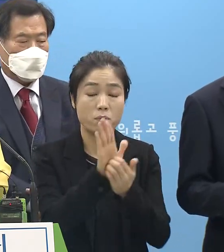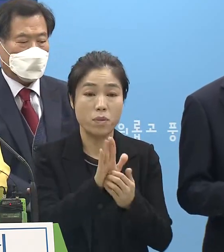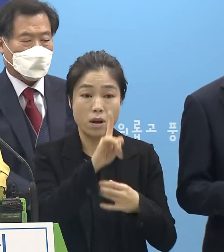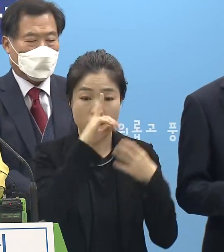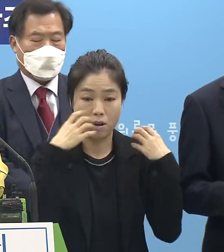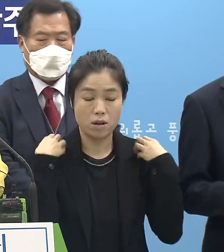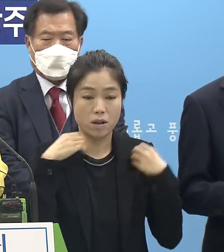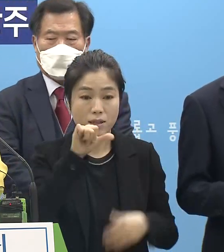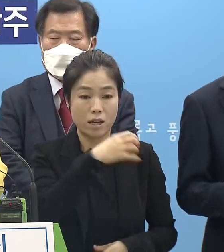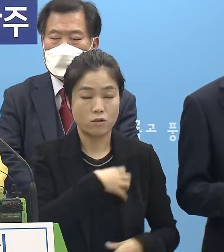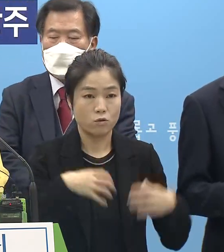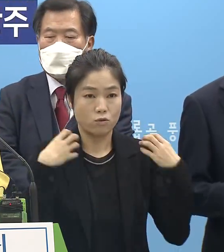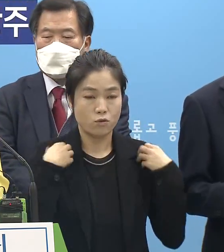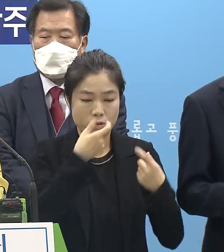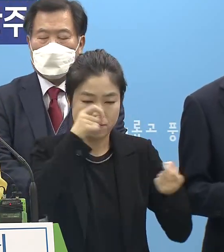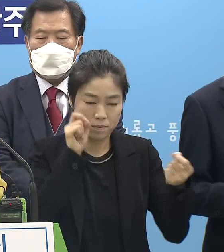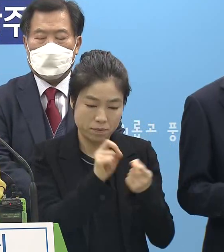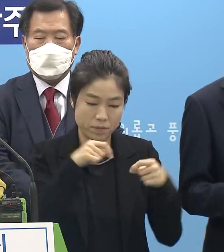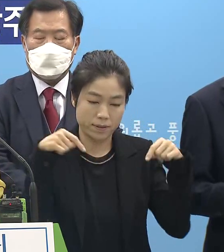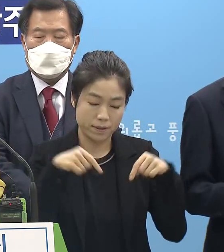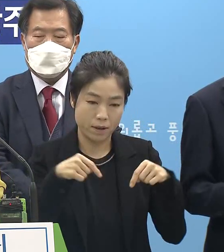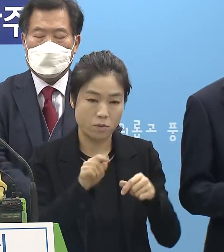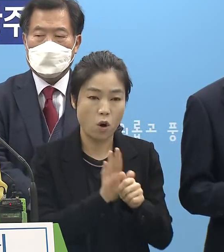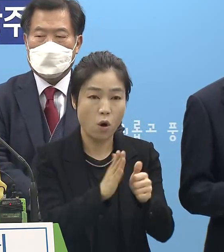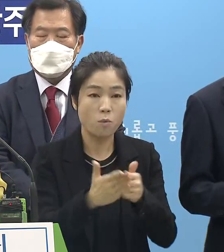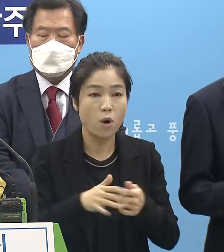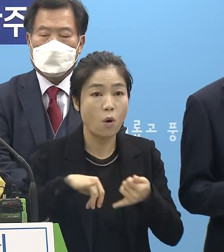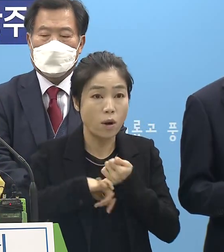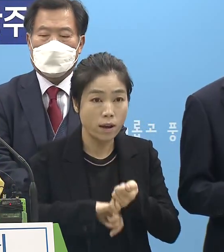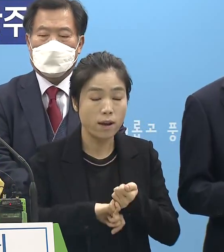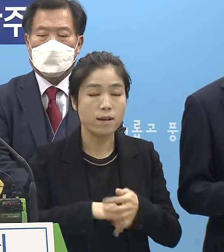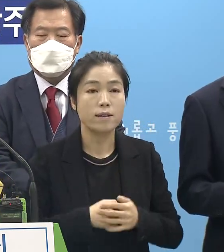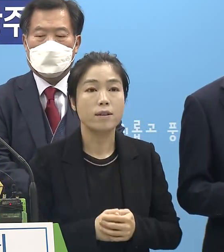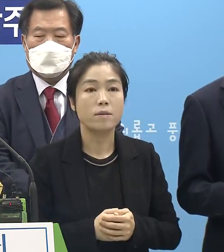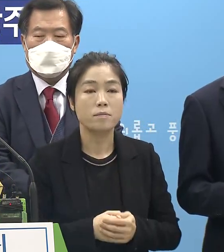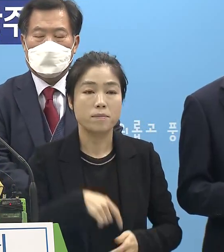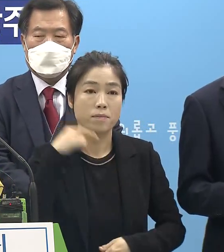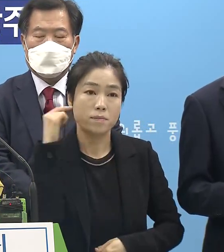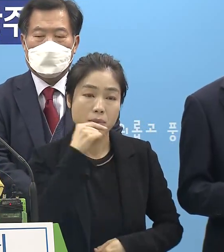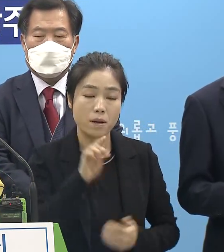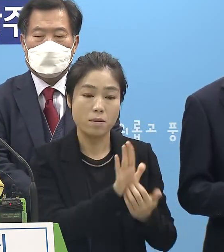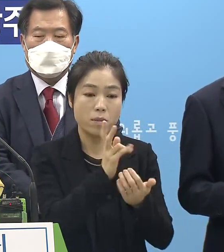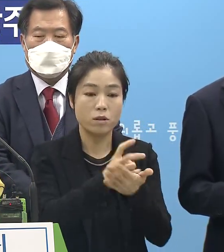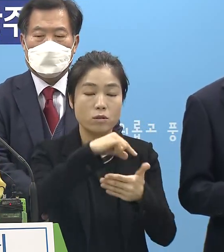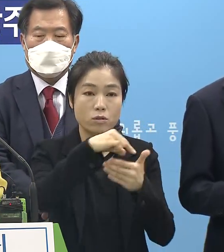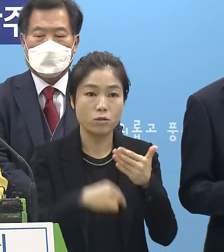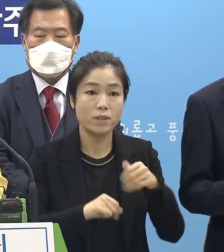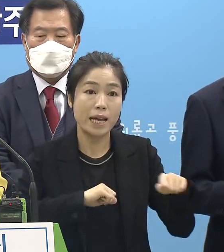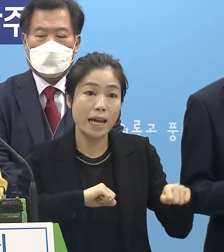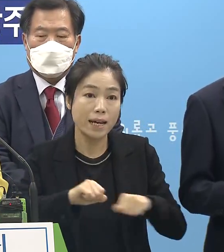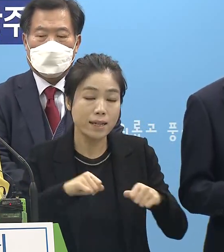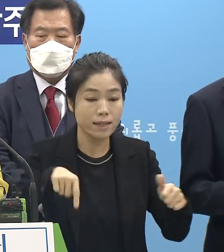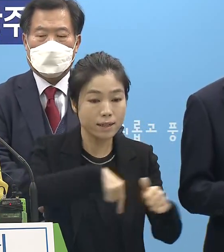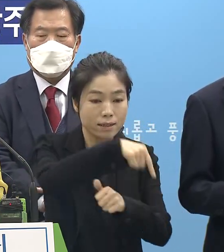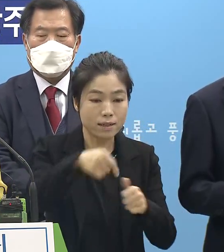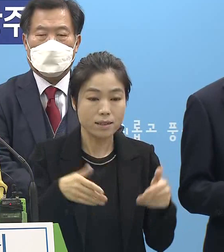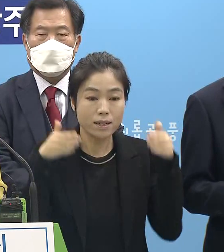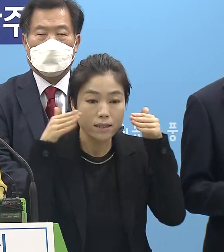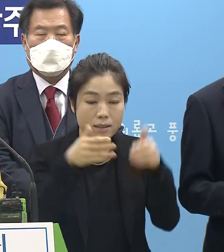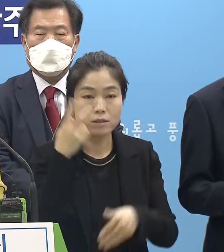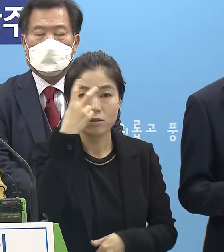방역당국과 5개 구청이 긴밀한 협력관계를 유지하면서 강화된 방역수칙 이행 실태를